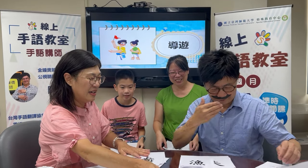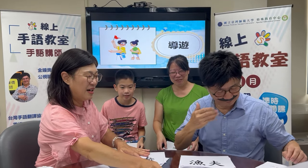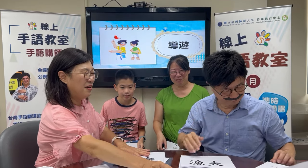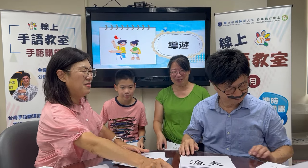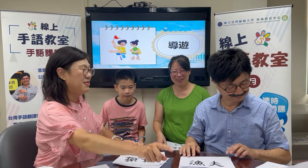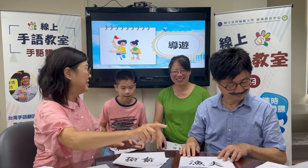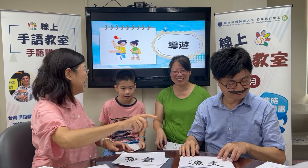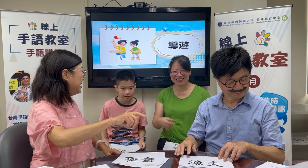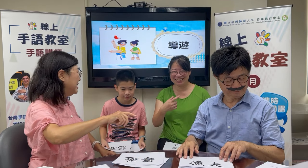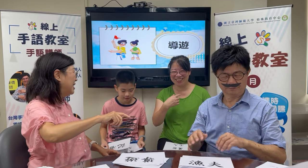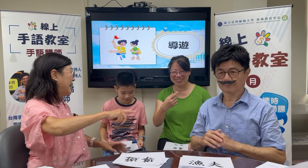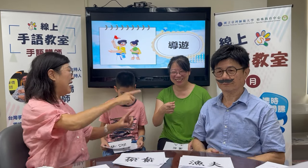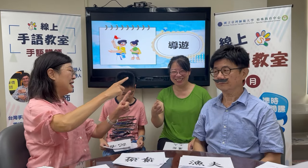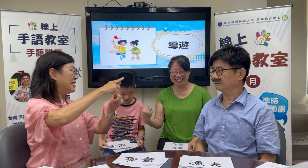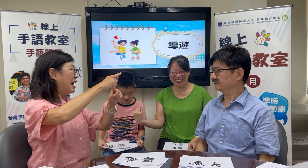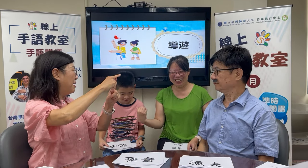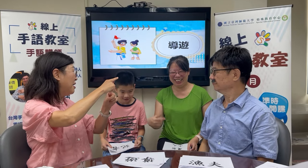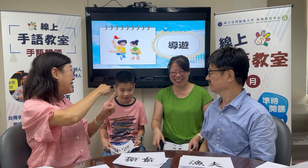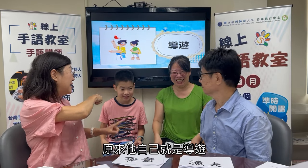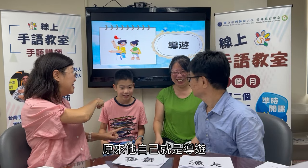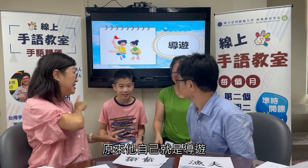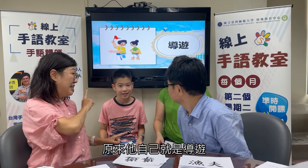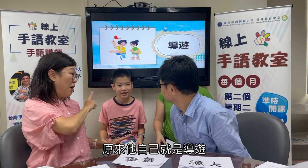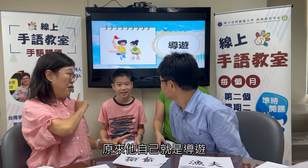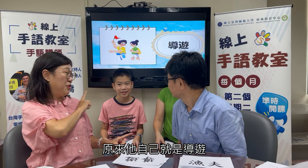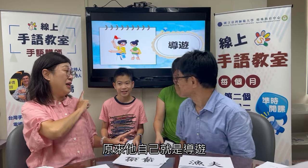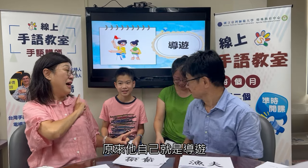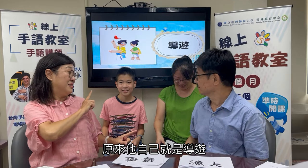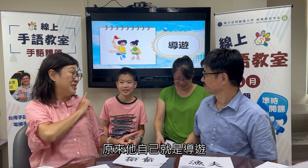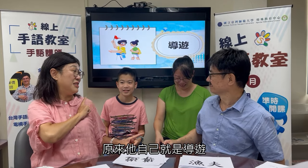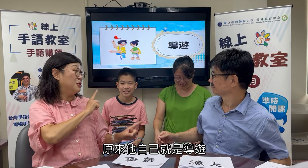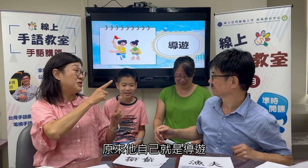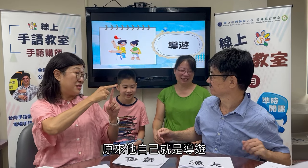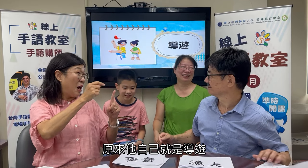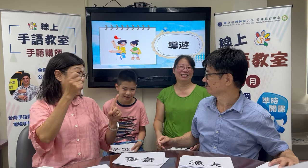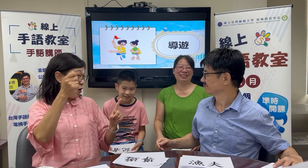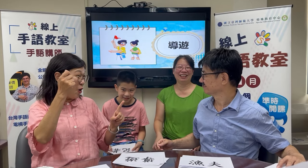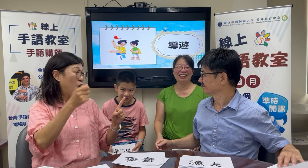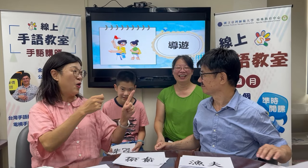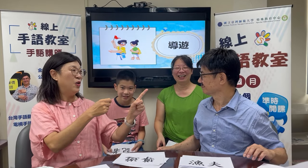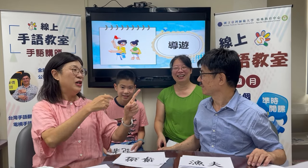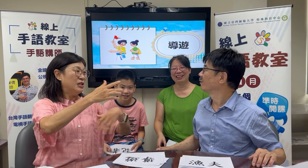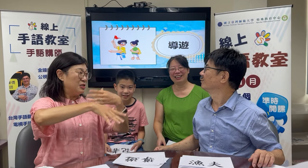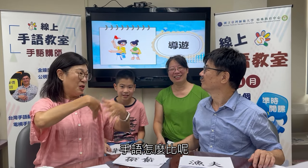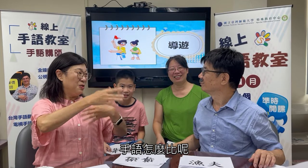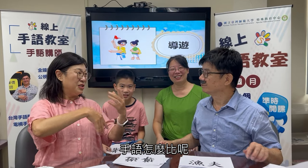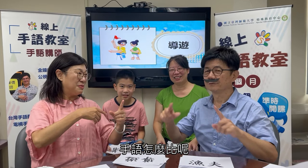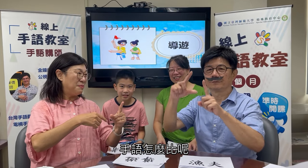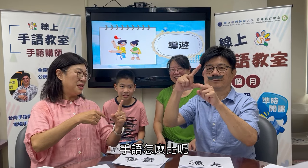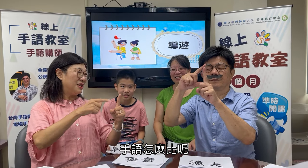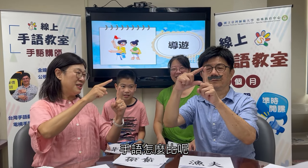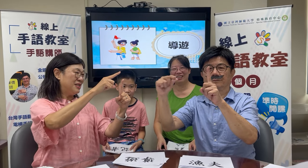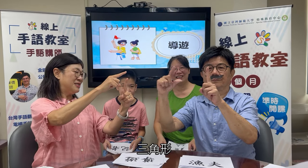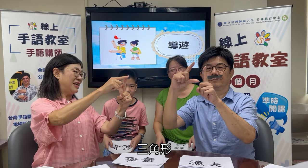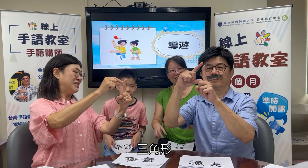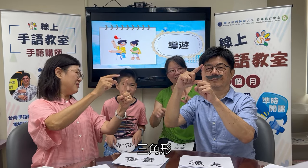好好，哦，他自己是导游， 他自己哦，原来他自己就是导游。手语怎么比呢？三角